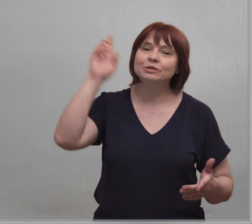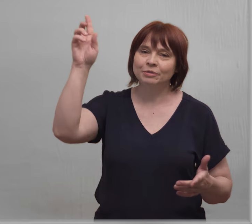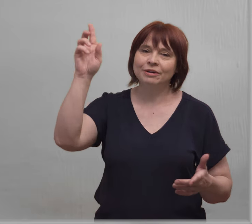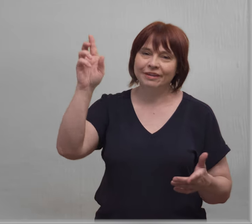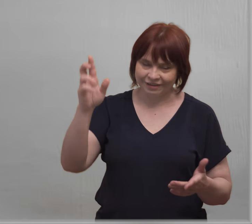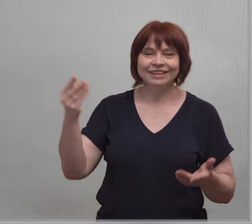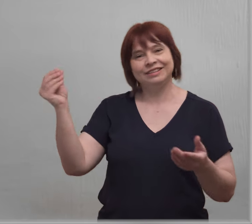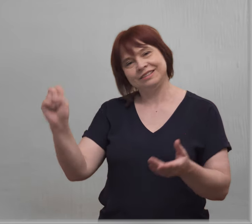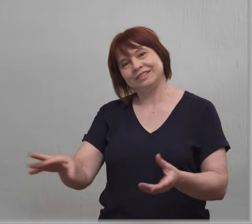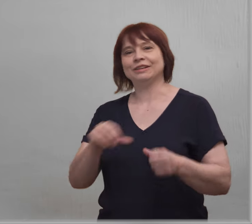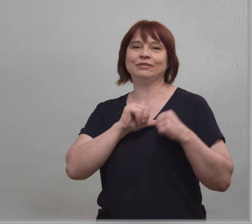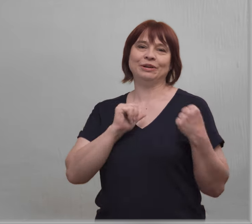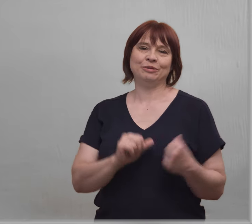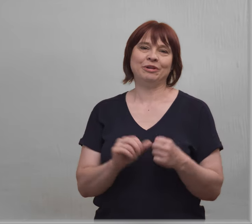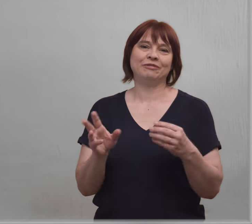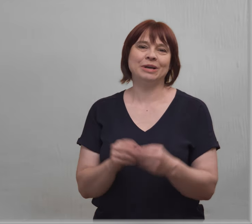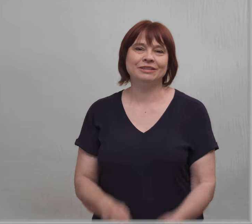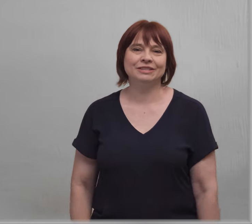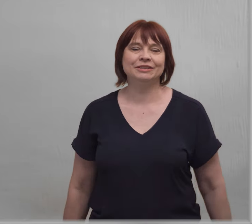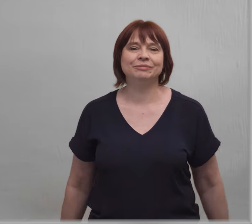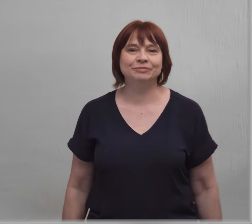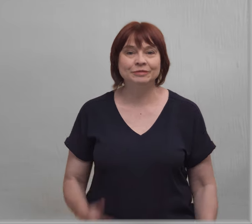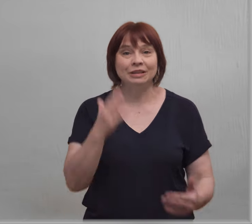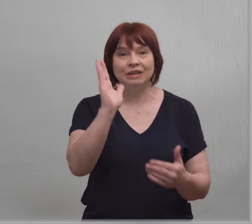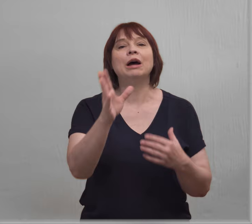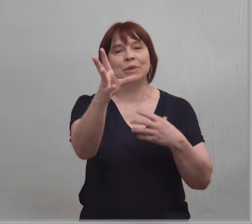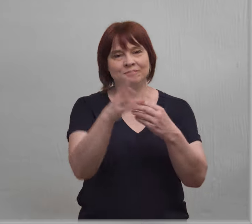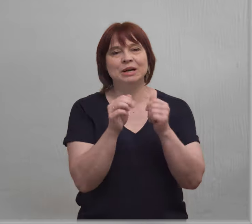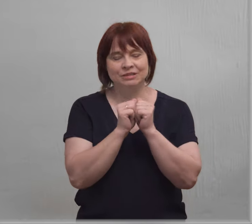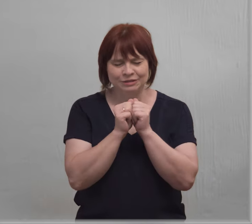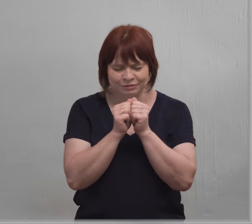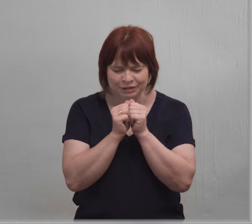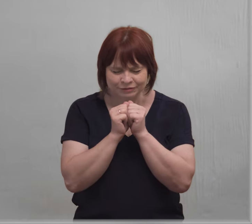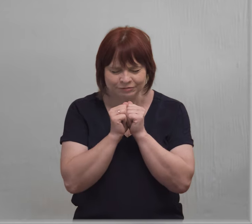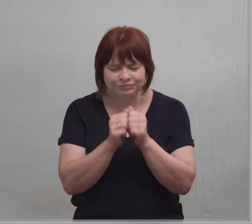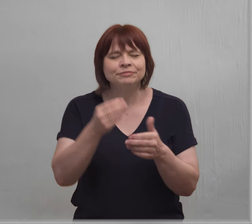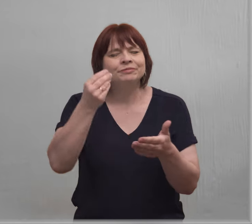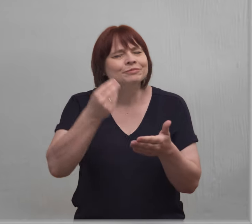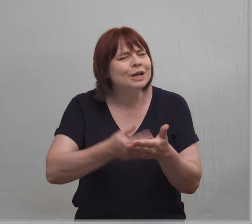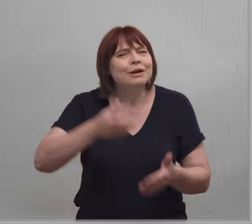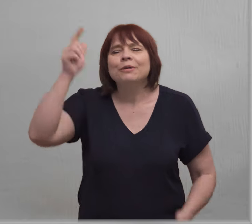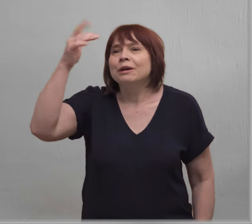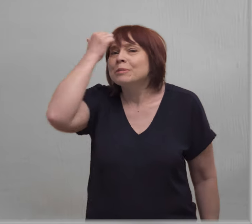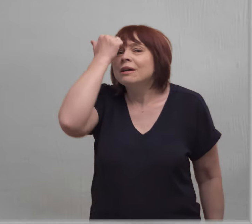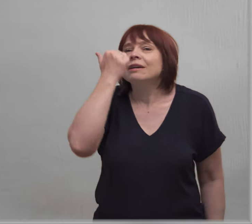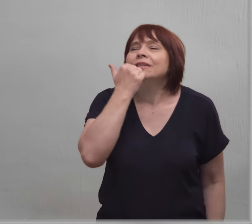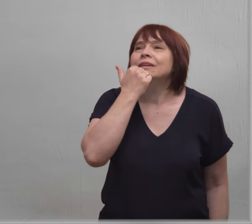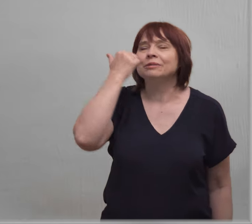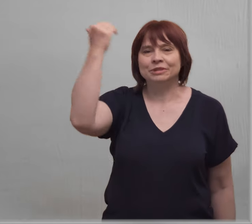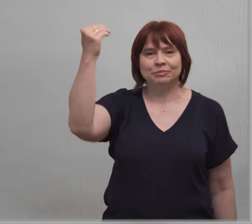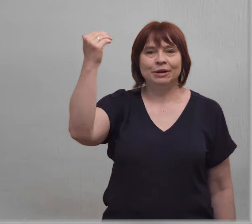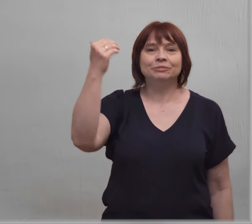буду молиться, а вы начинаете жертвовать. Дорогой Господь, мы благодарим Тебя за эти жертвы, благодарим Тебя за